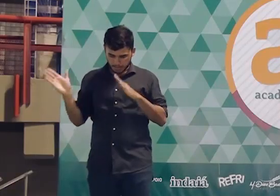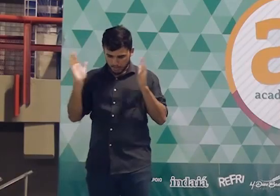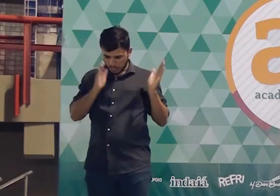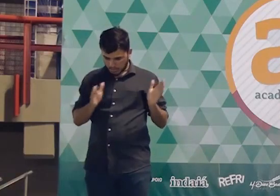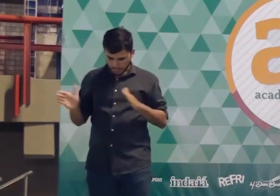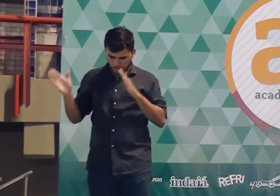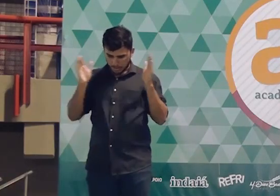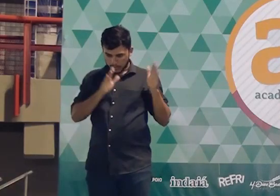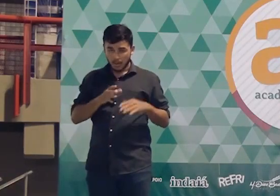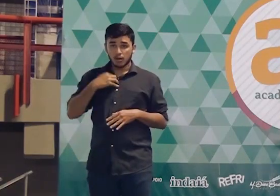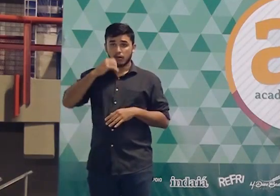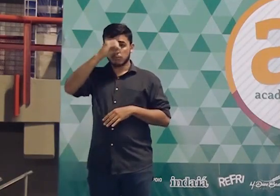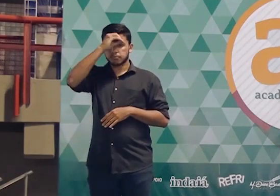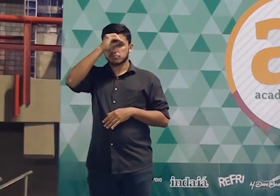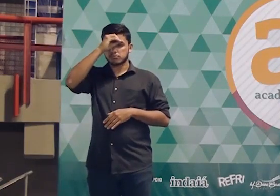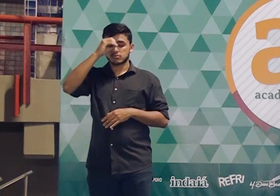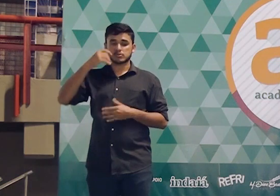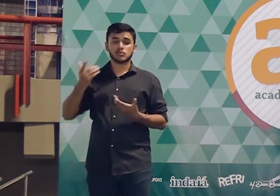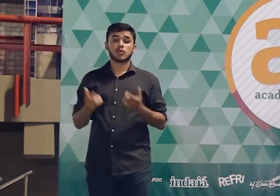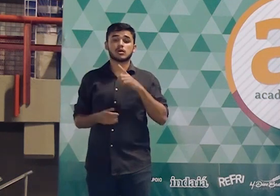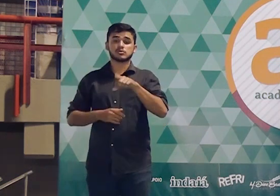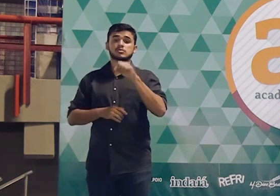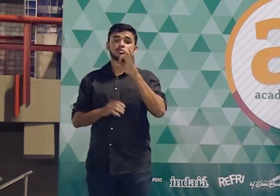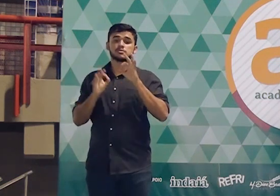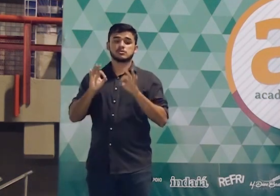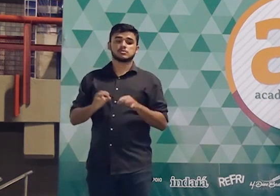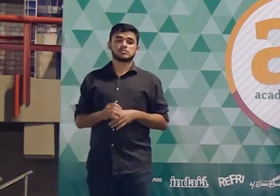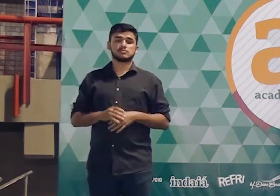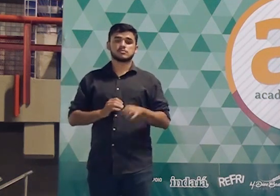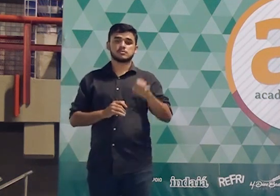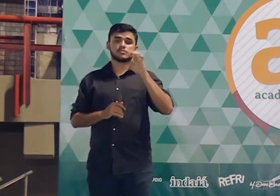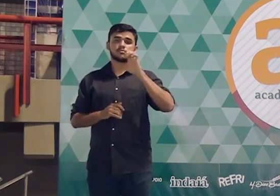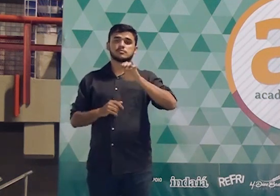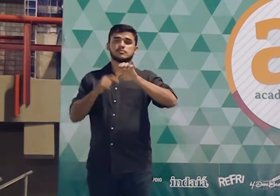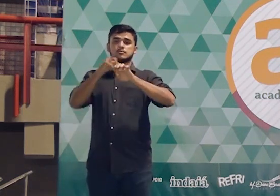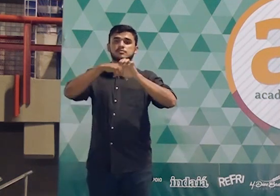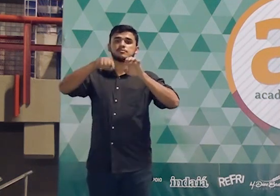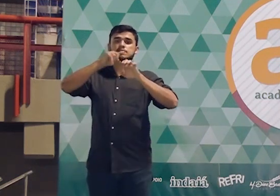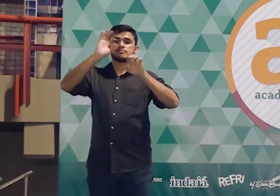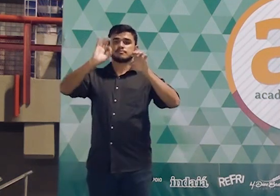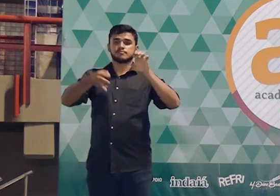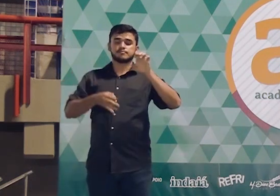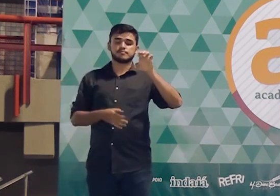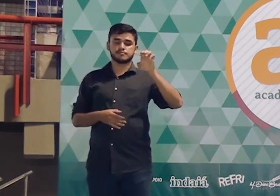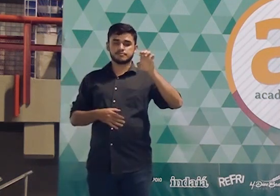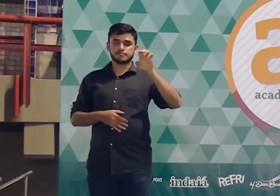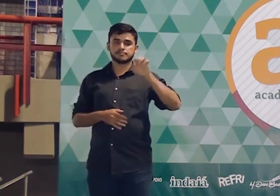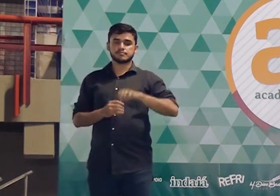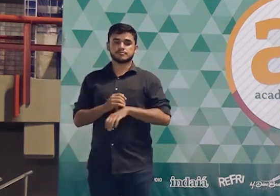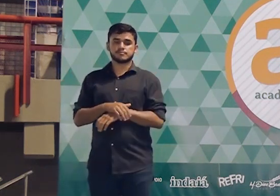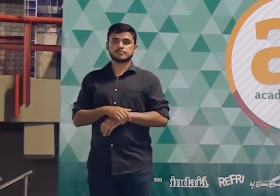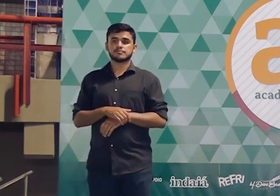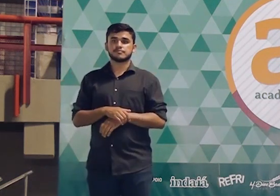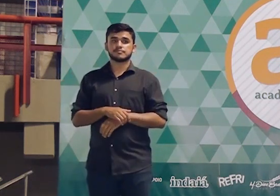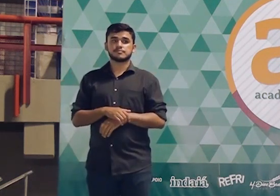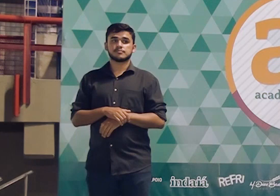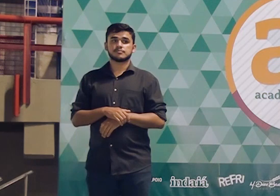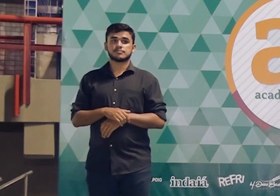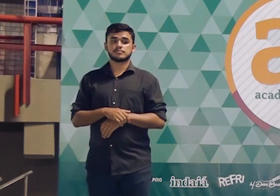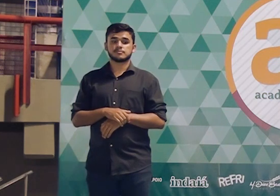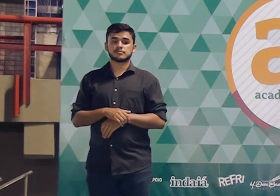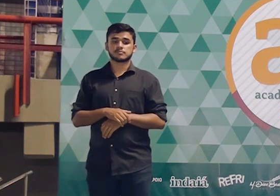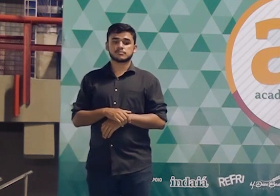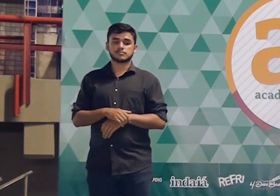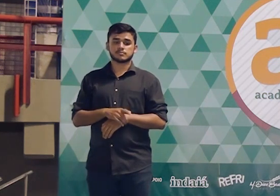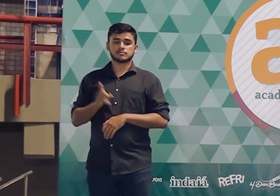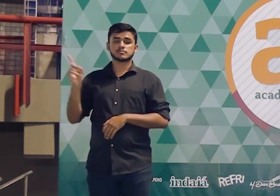etapas produtivas. Qual é o item correto? Item E de Eva. Ei,